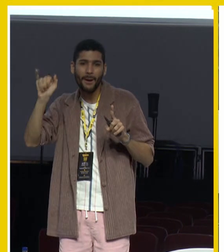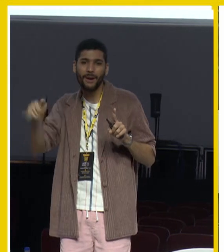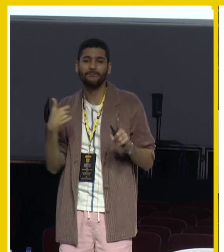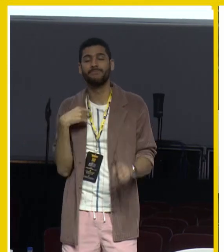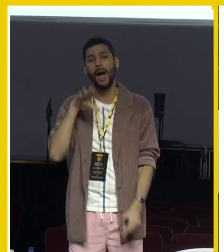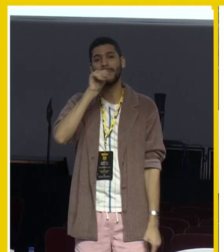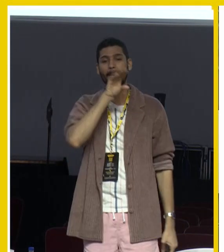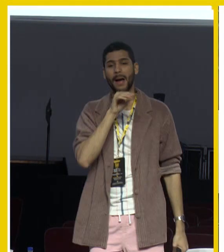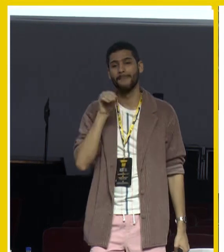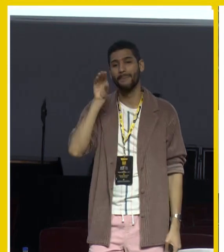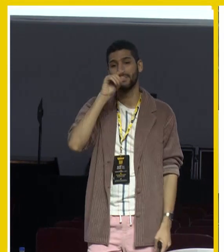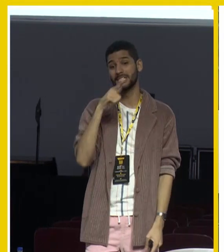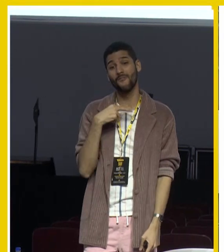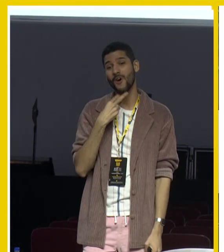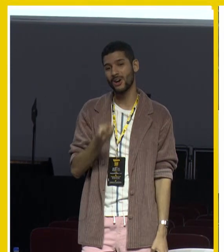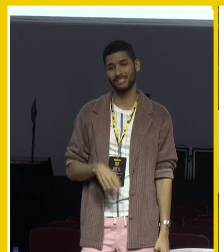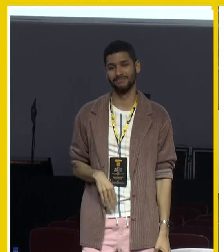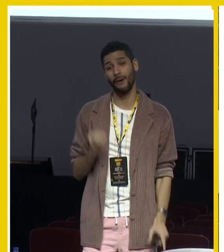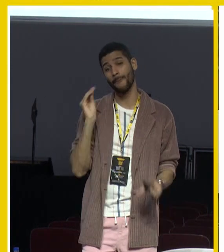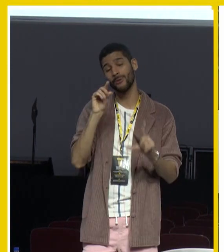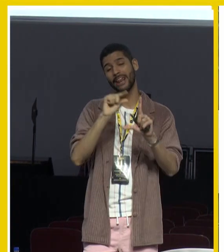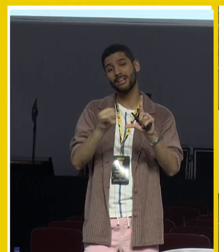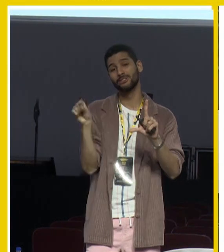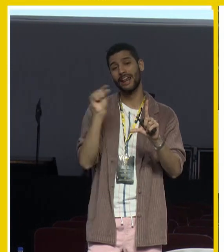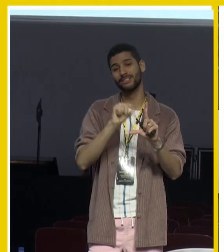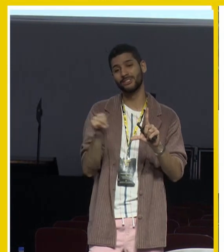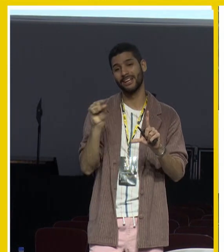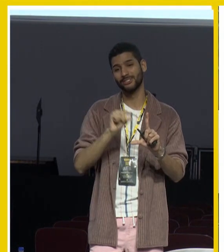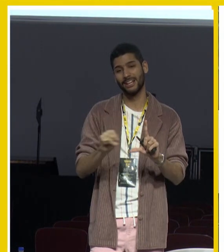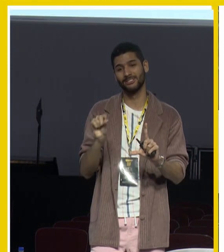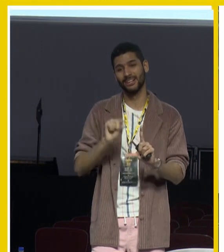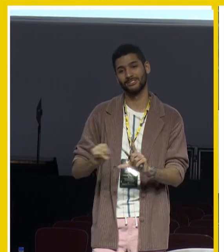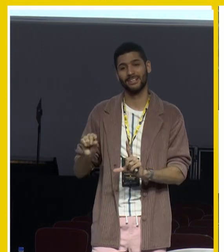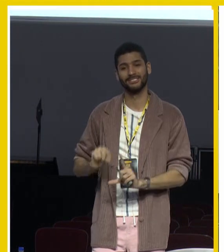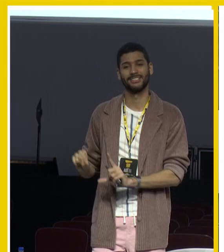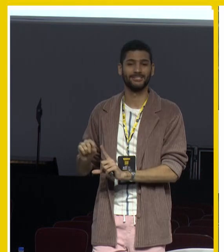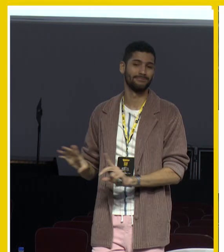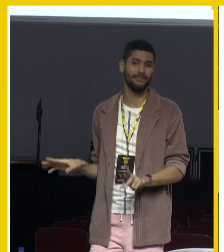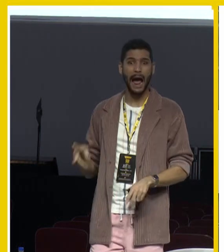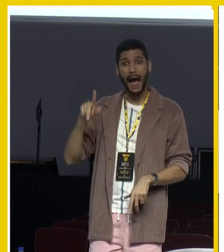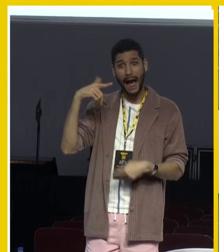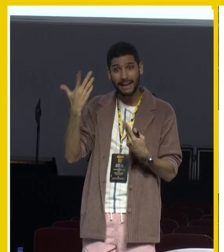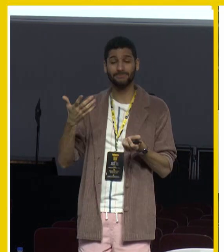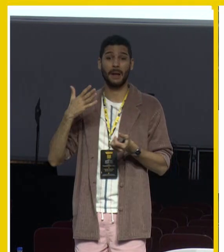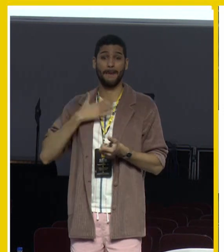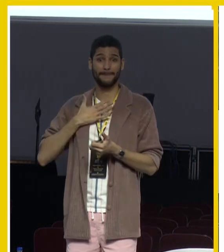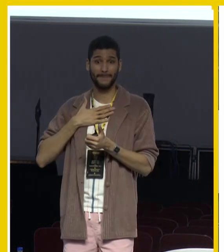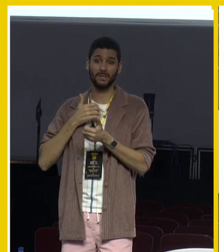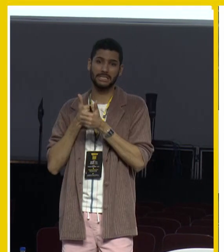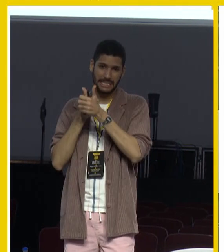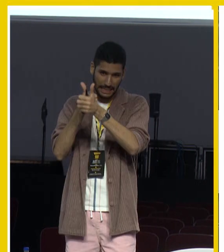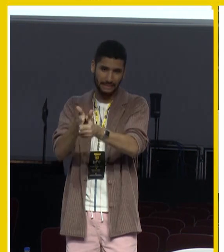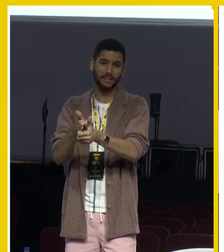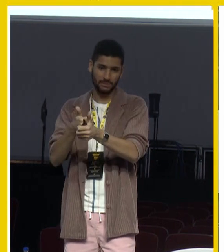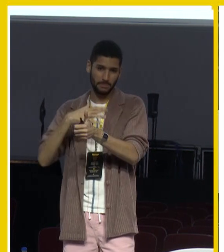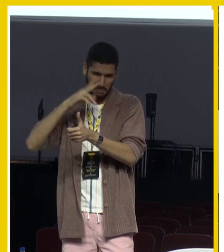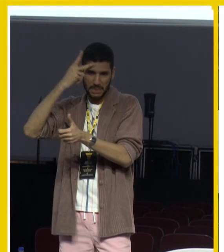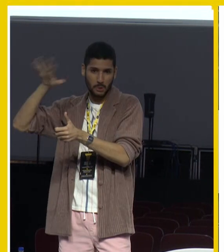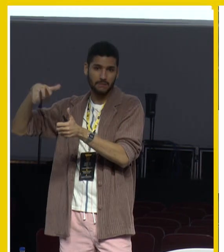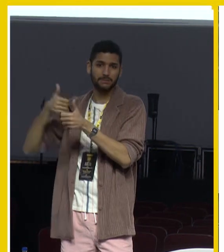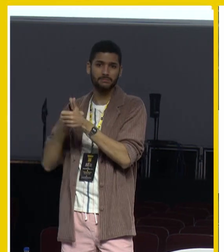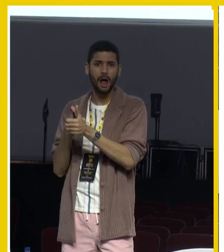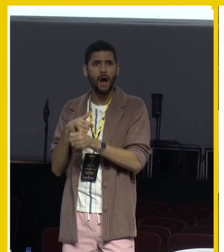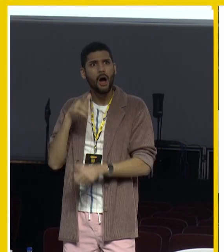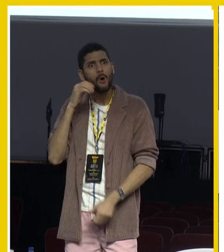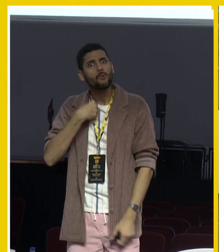fazer e aí começava oralizar analisar e colocar a legenda em tudo fazer a legendagem de tudo